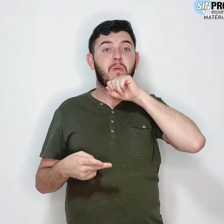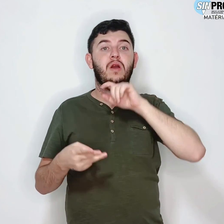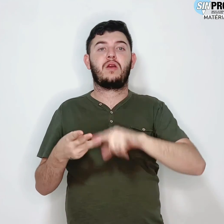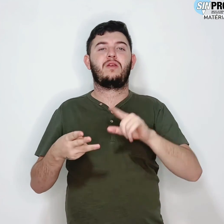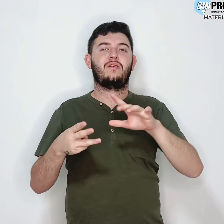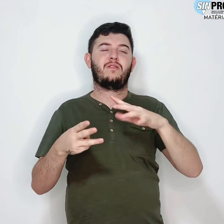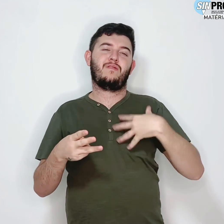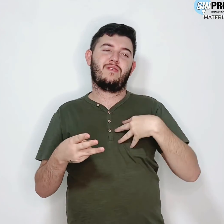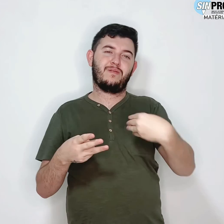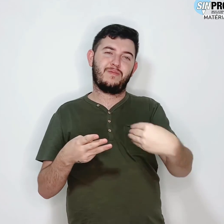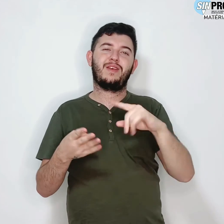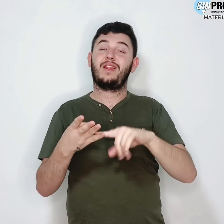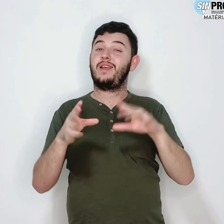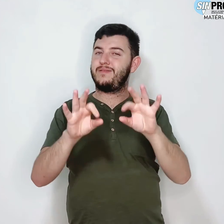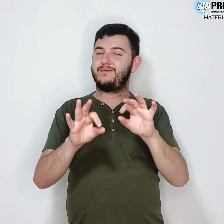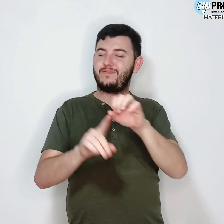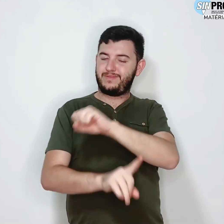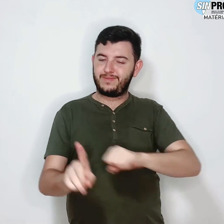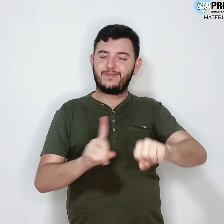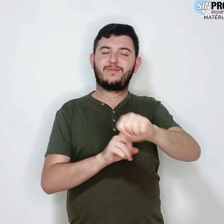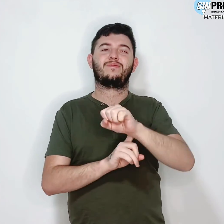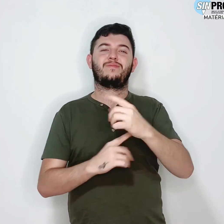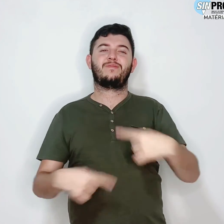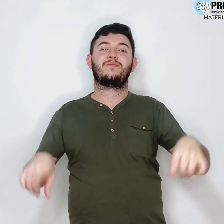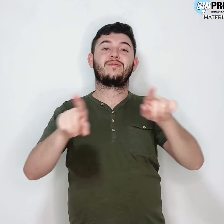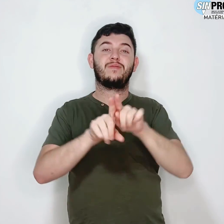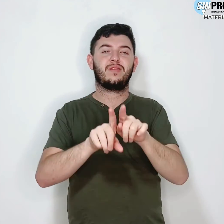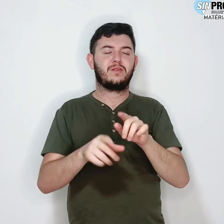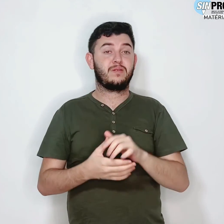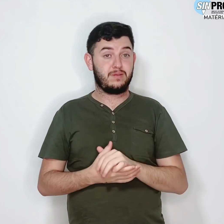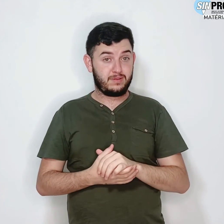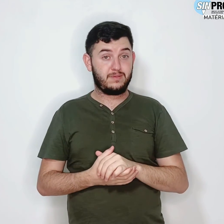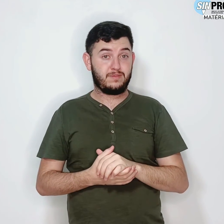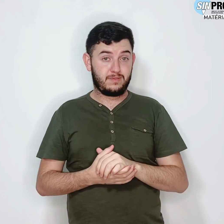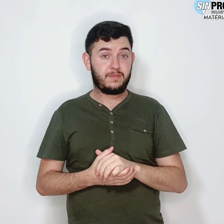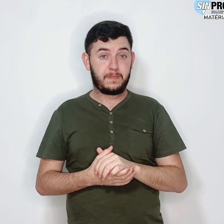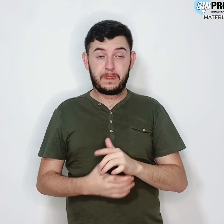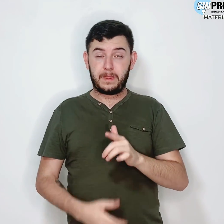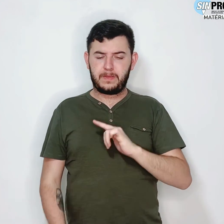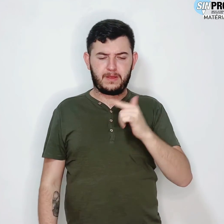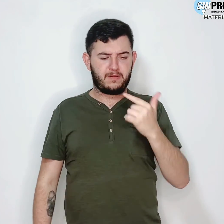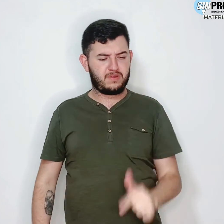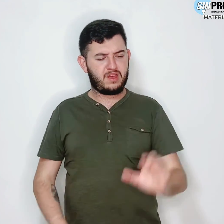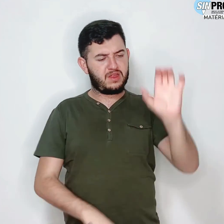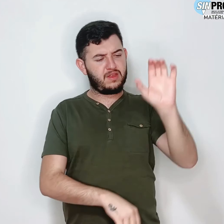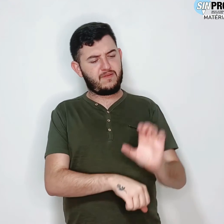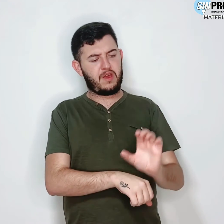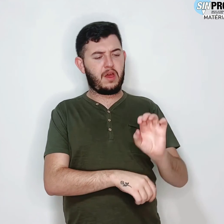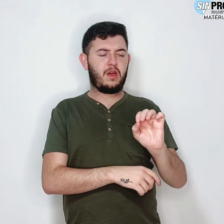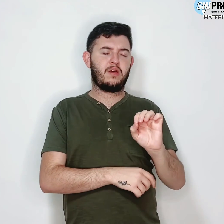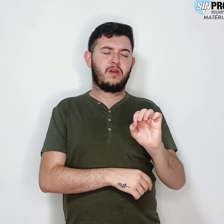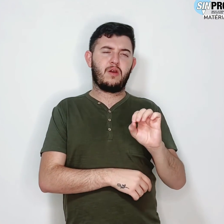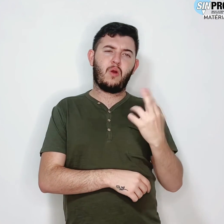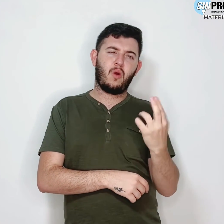família e sociedade. Ou seja, não há civilidade e cidadania sem a inserção